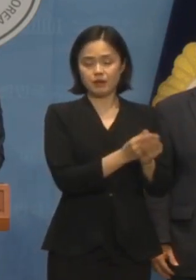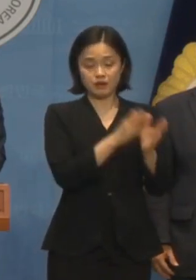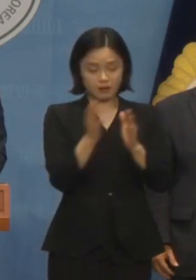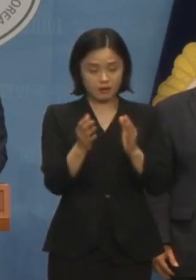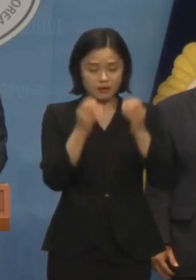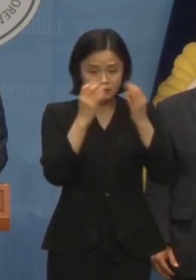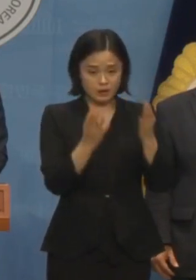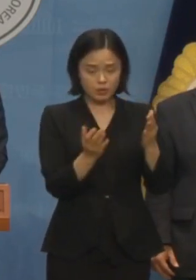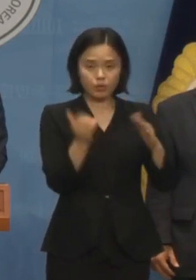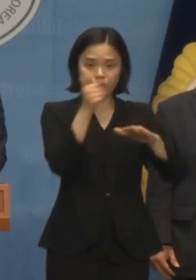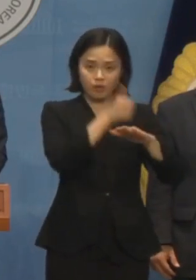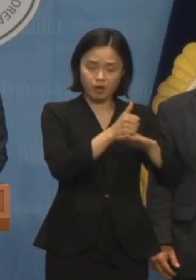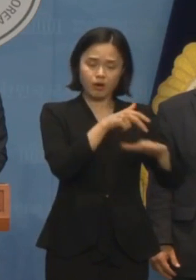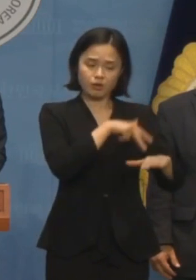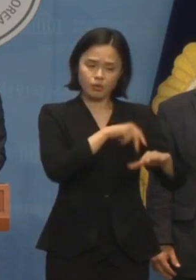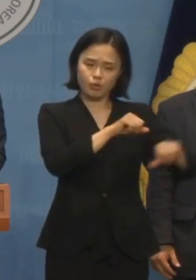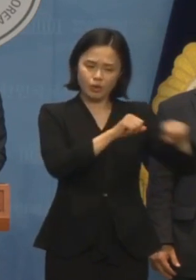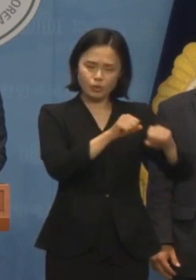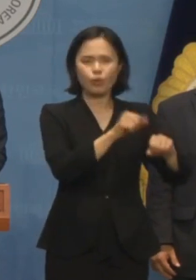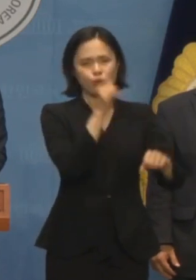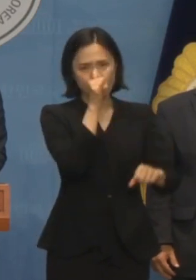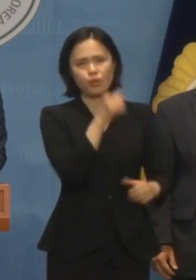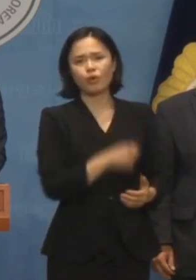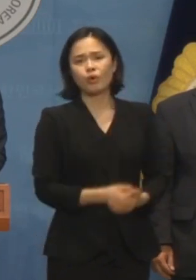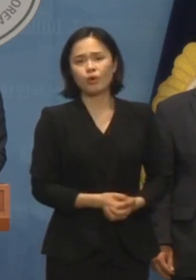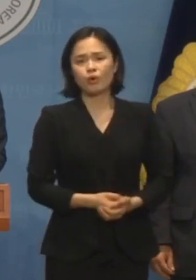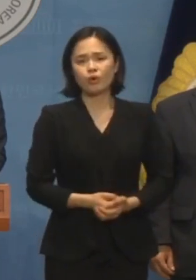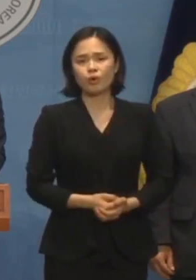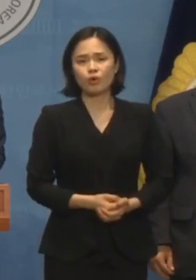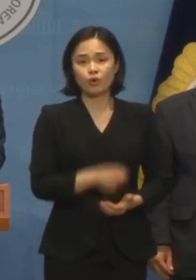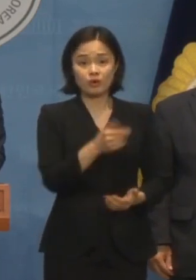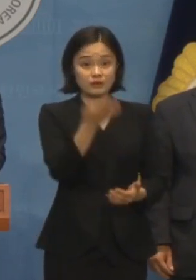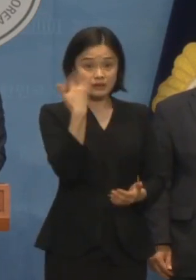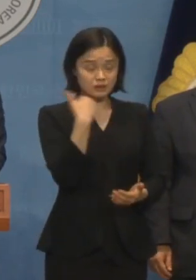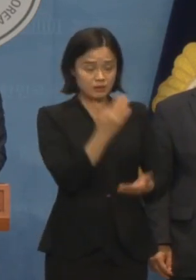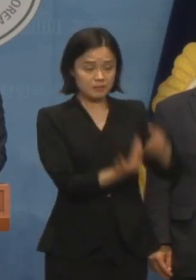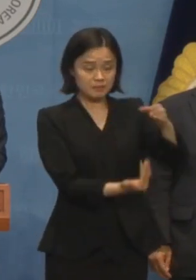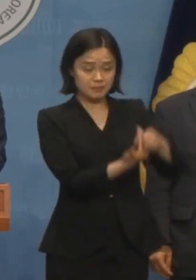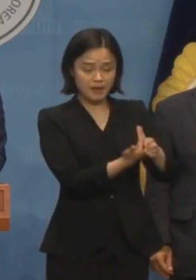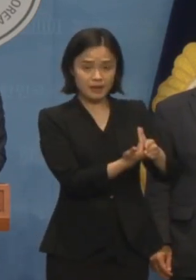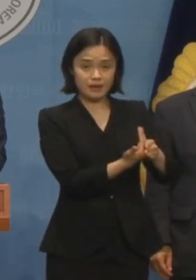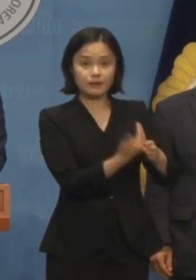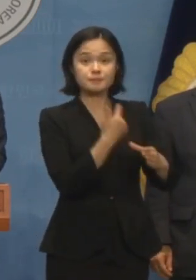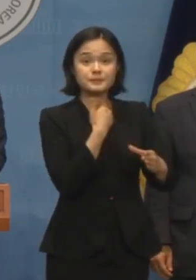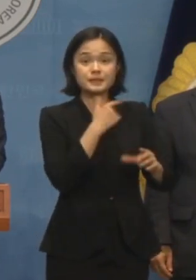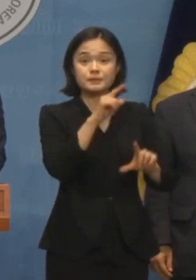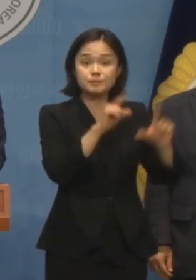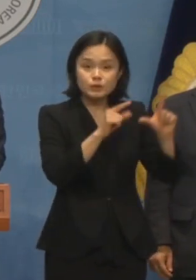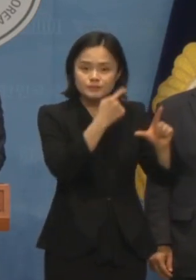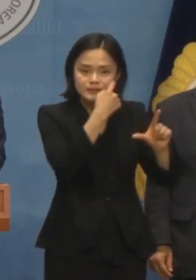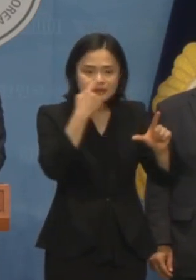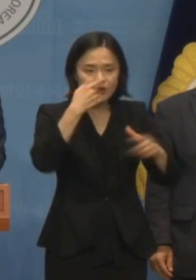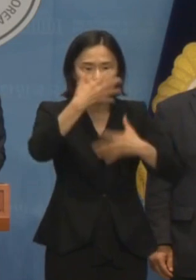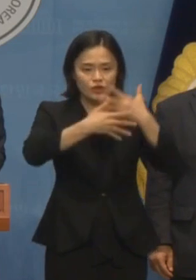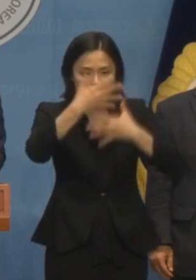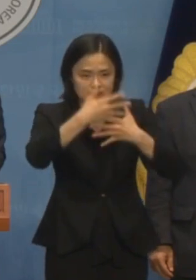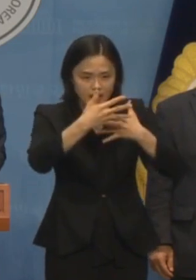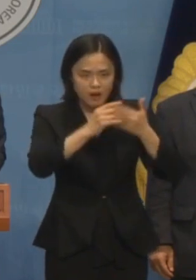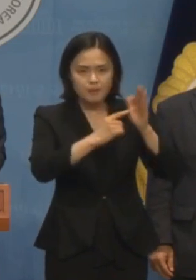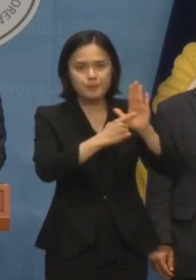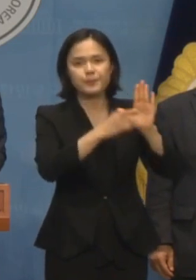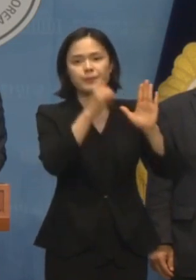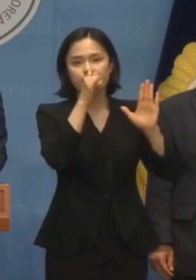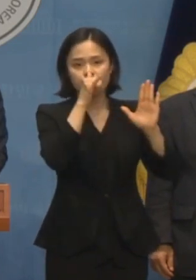있습니다. 당시 사건에 대한 증거 영상이 차고 넘쳤고, 공소 제기 초반 당시